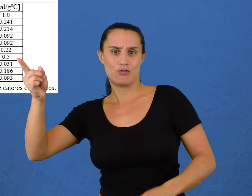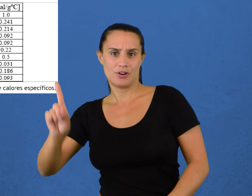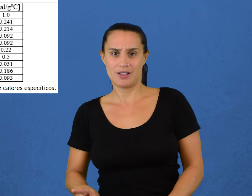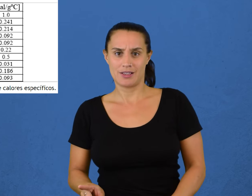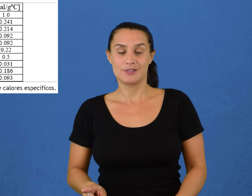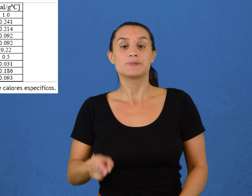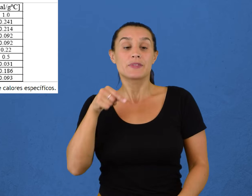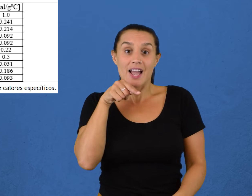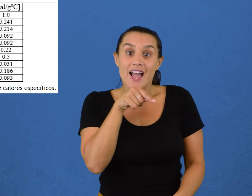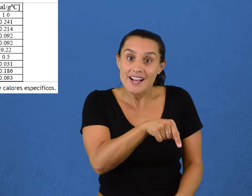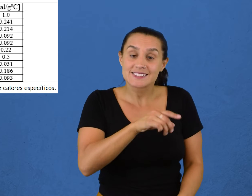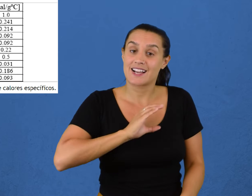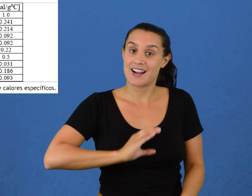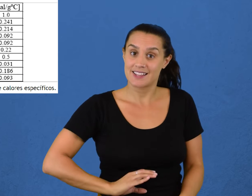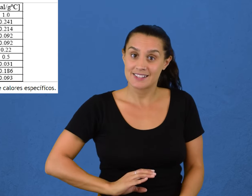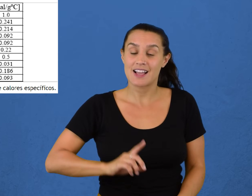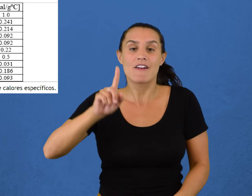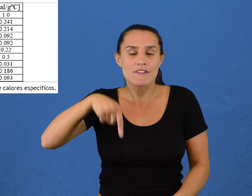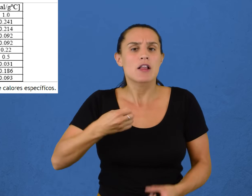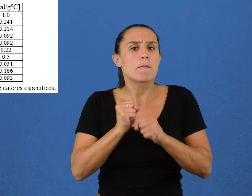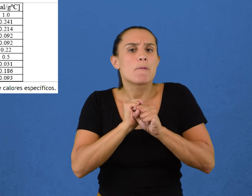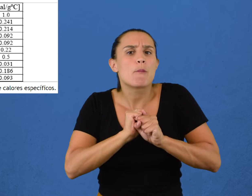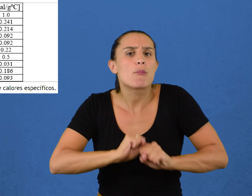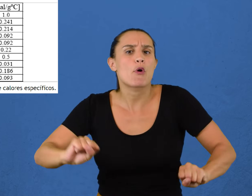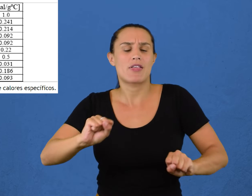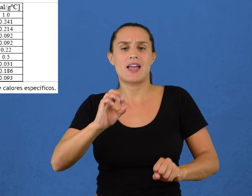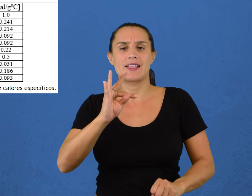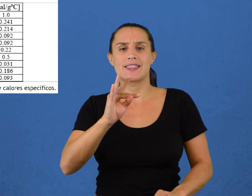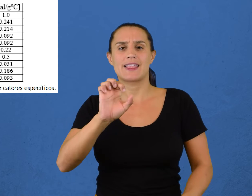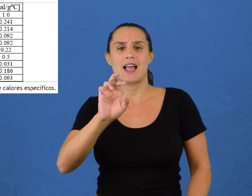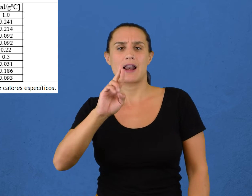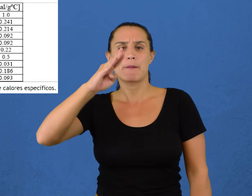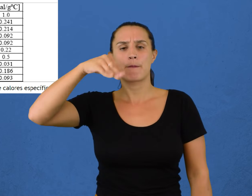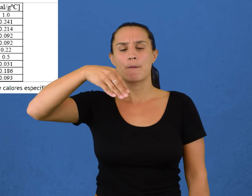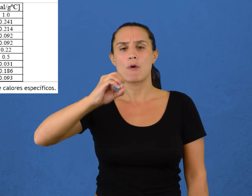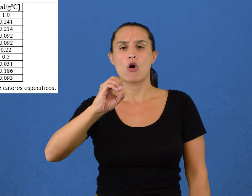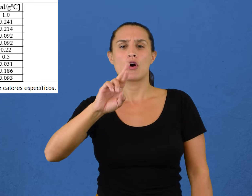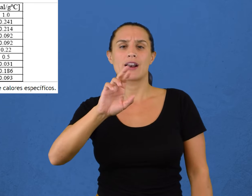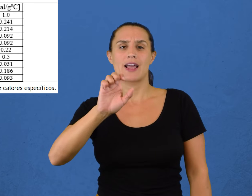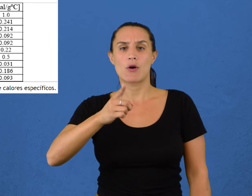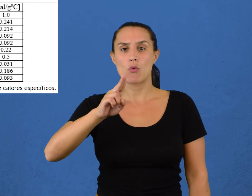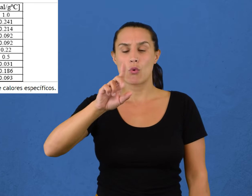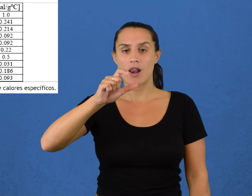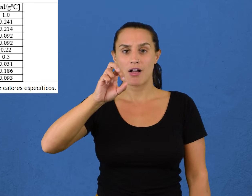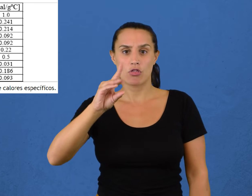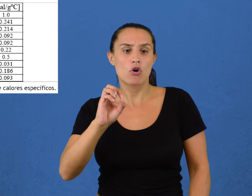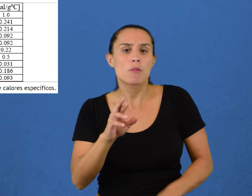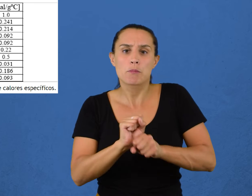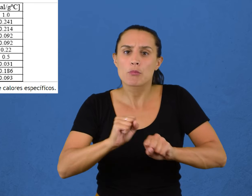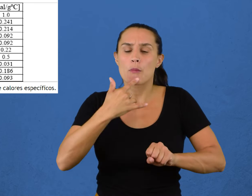Esta propiedad le hace tener función termorreguladora, siendo un estabilizador térmico, manteniendo la temperatura